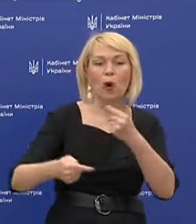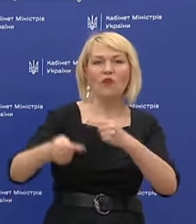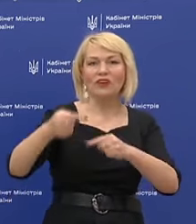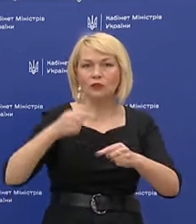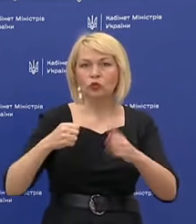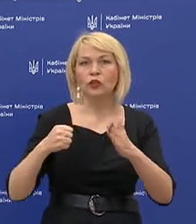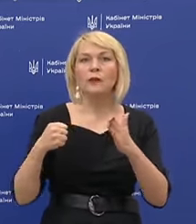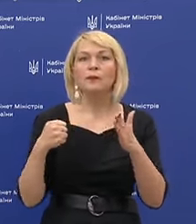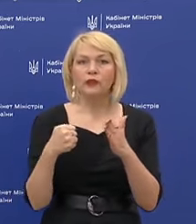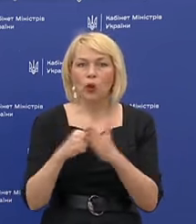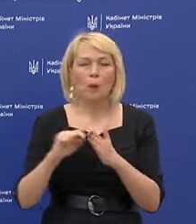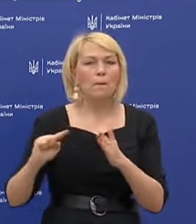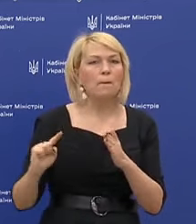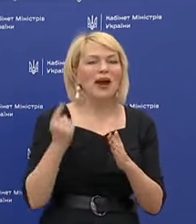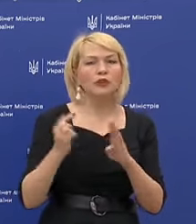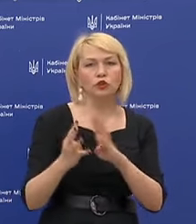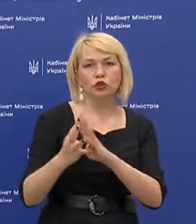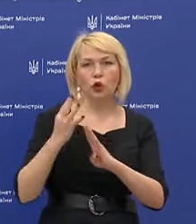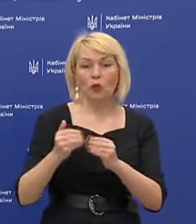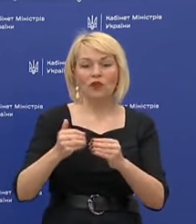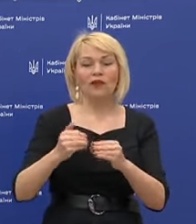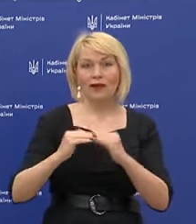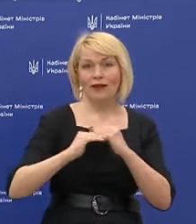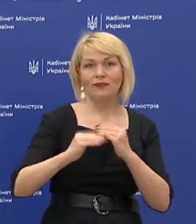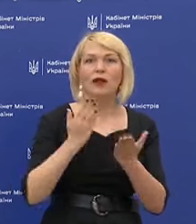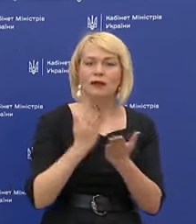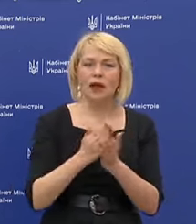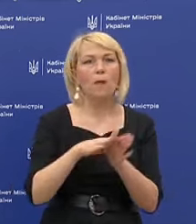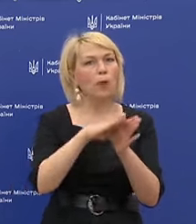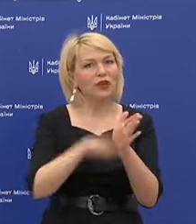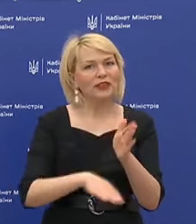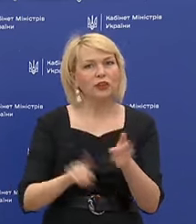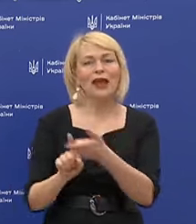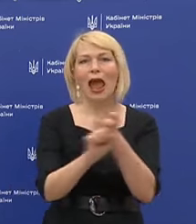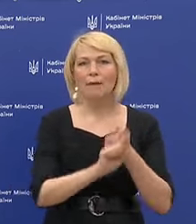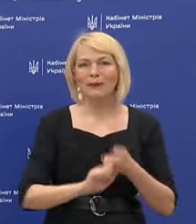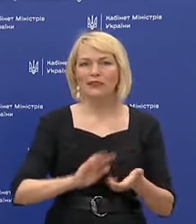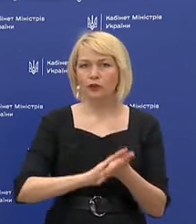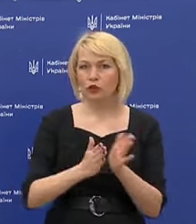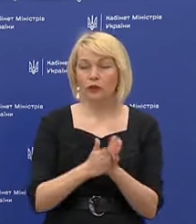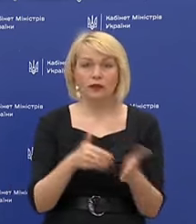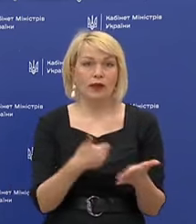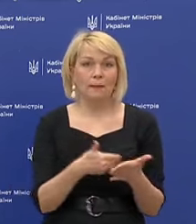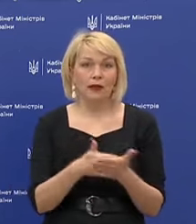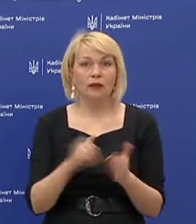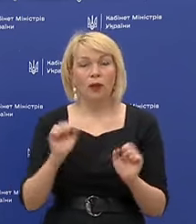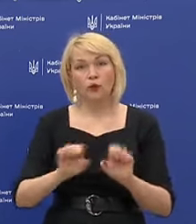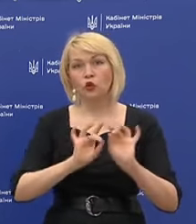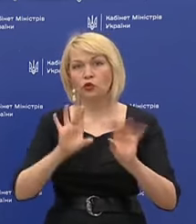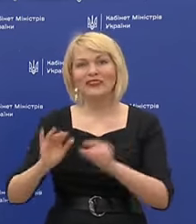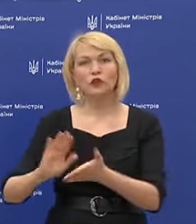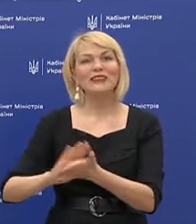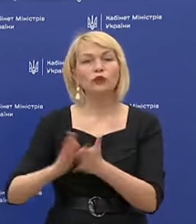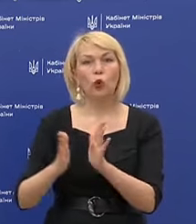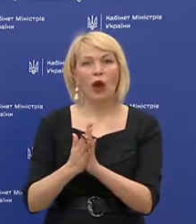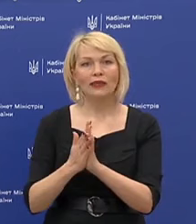до першочергового рівня, оскільки є погіршення епідситуації. Як приклад, можу навести сьогодні